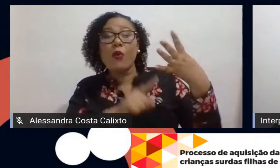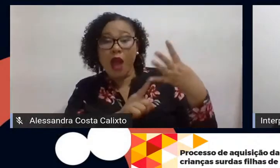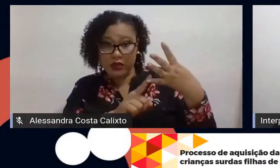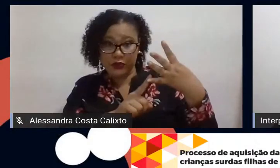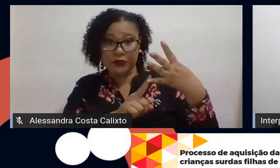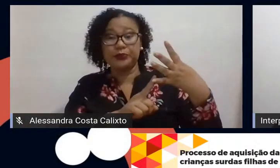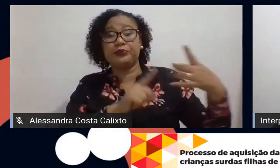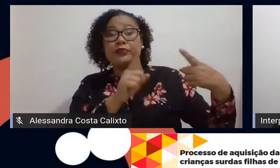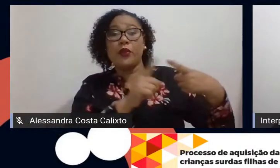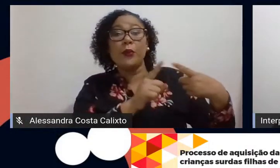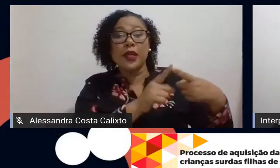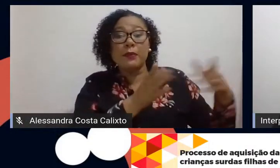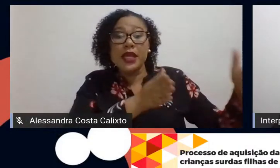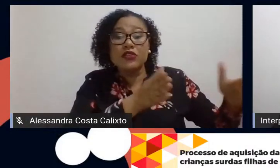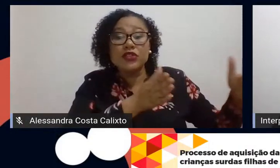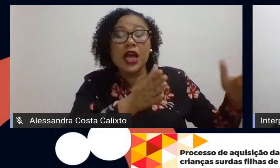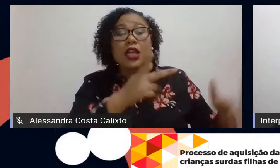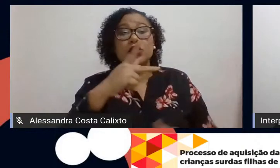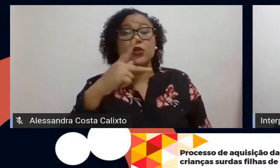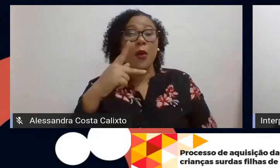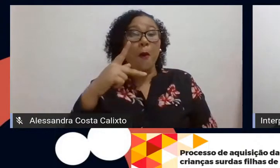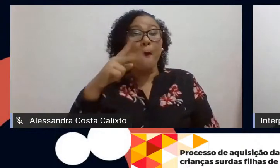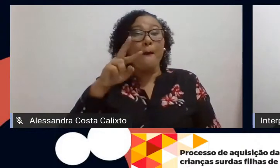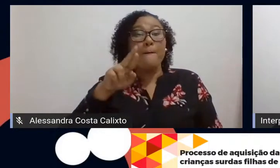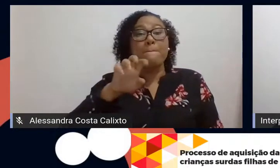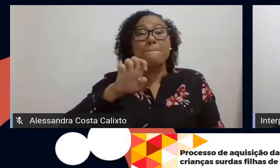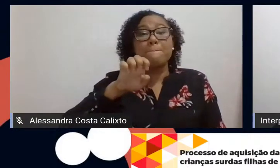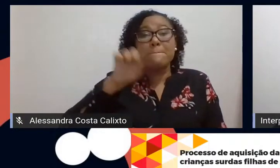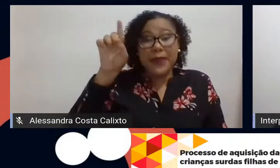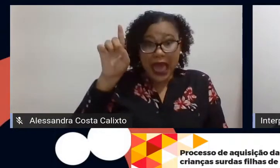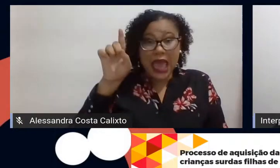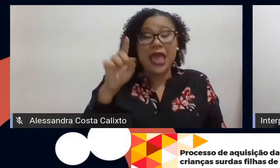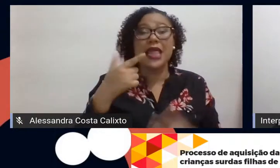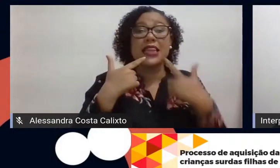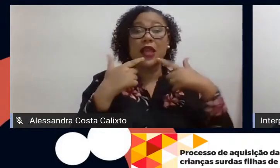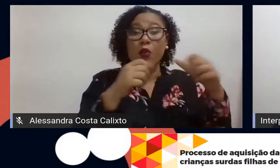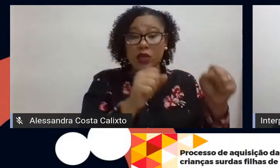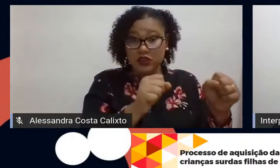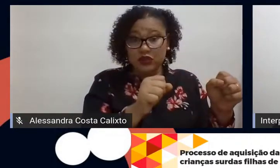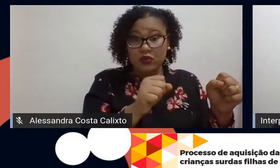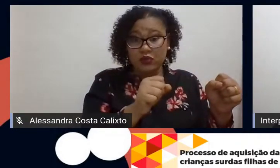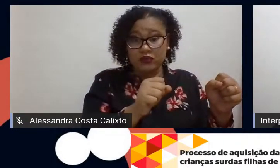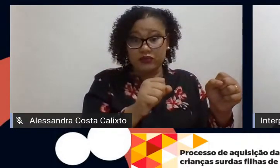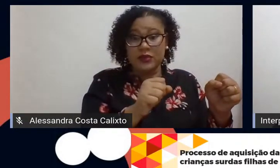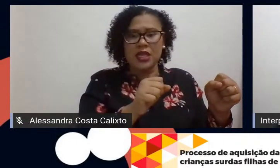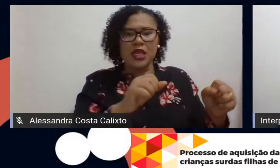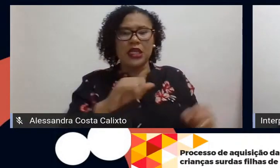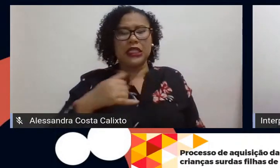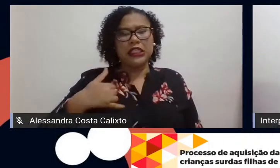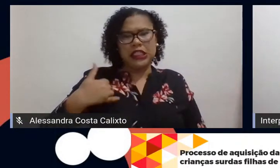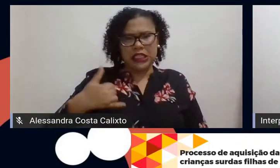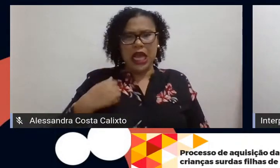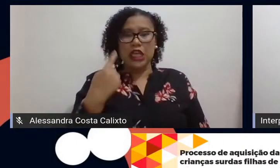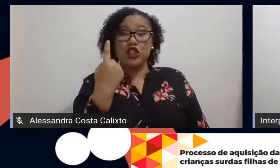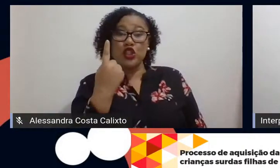aquisição por alguns estágios. Nós temos, em resumo, quatro estágios. o